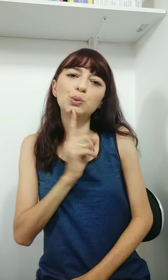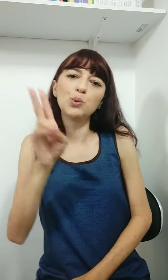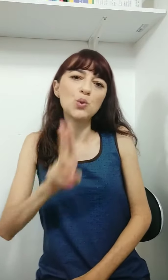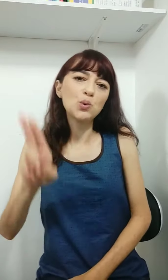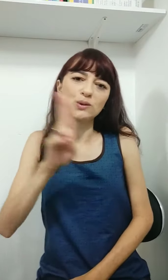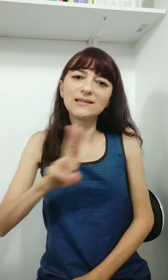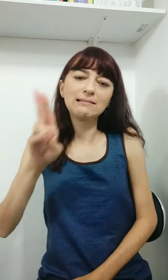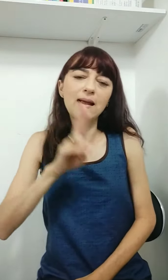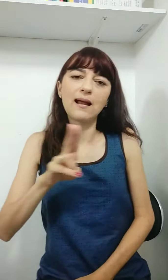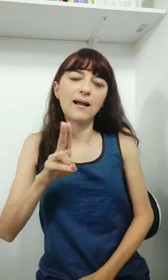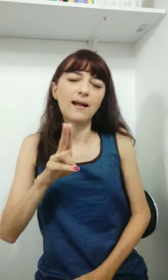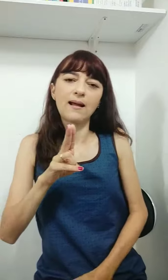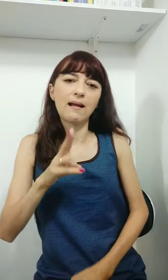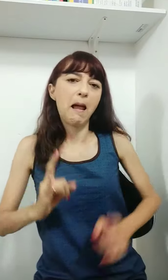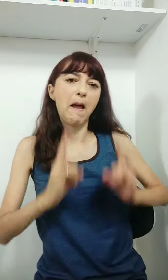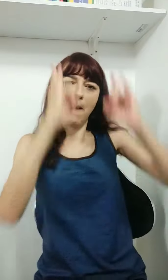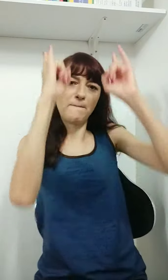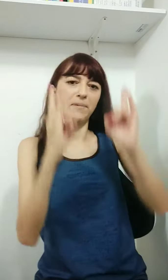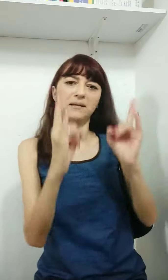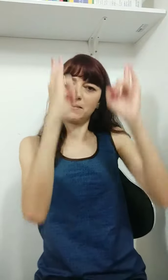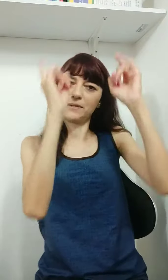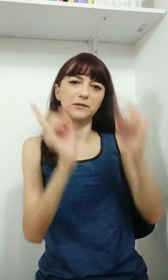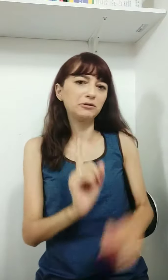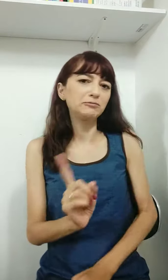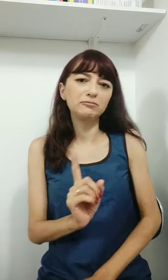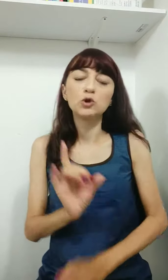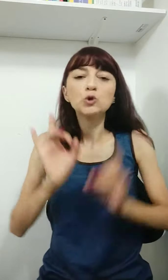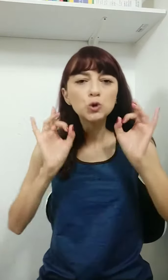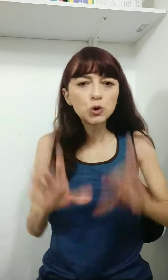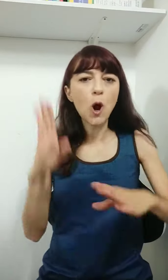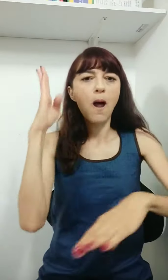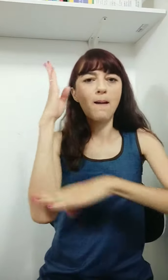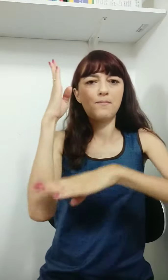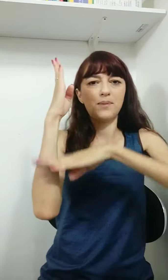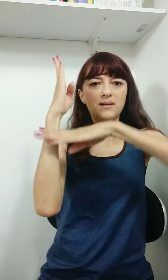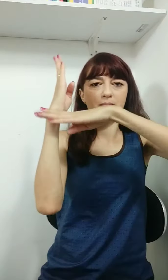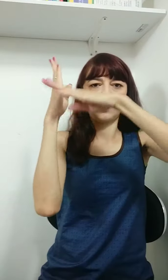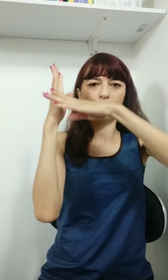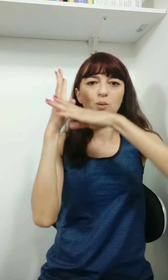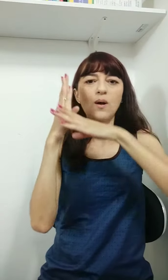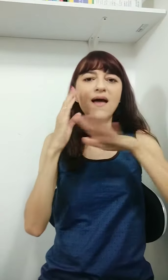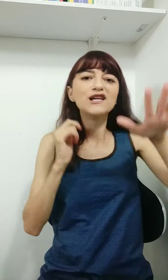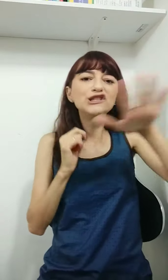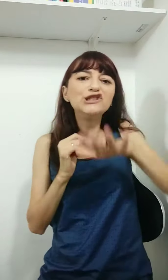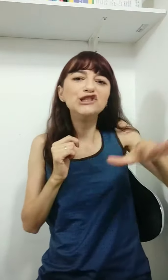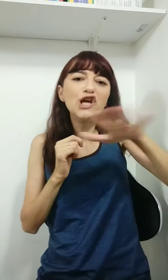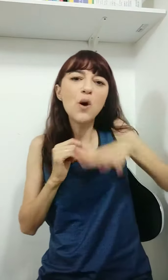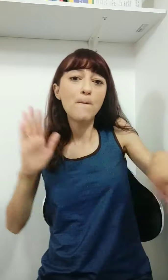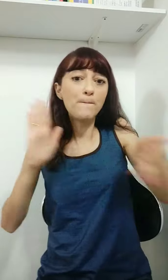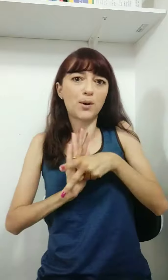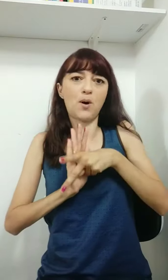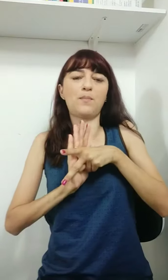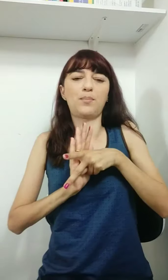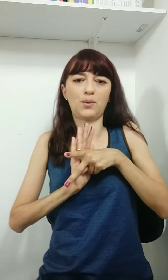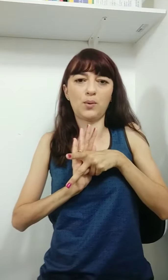os surdos de outras regiões daqui de Minas utilizarem esse sinal para apartamento. Eles utilizam só esse.